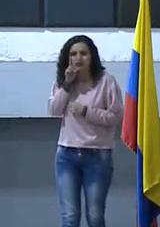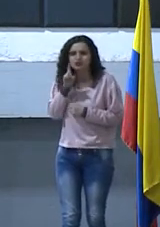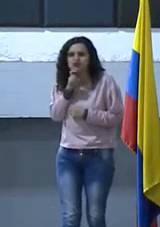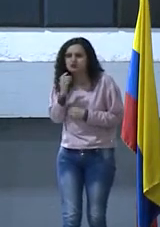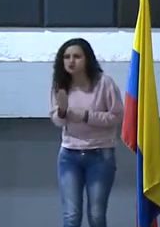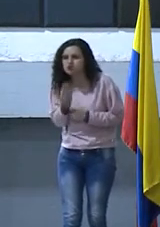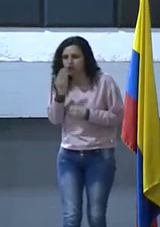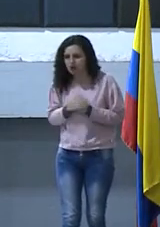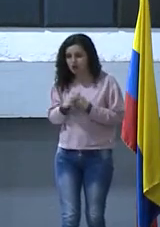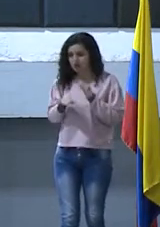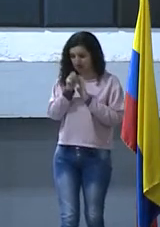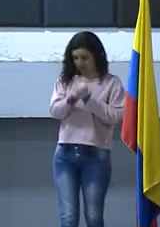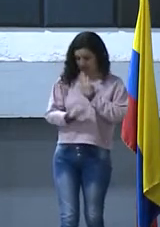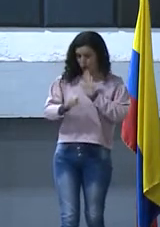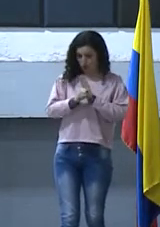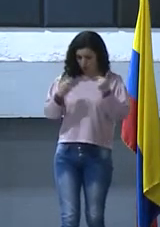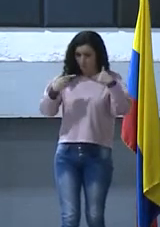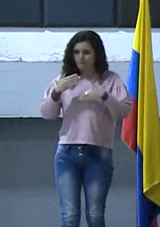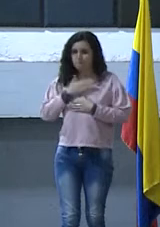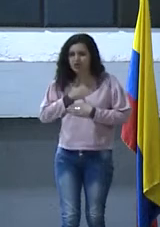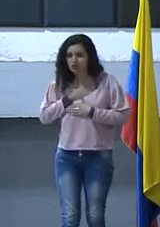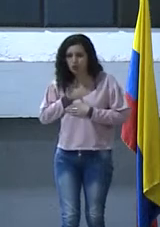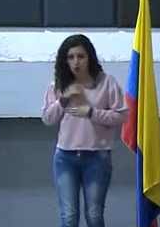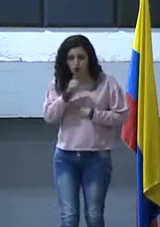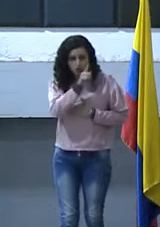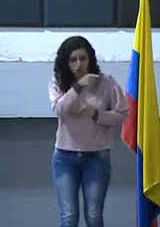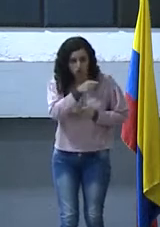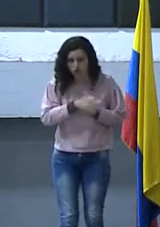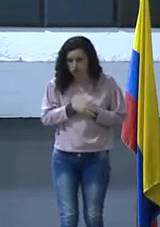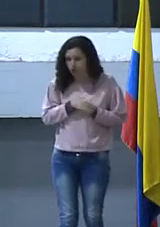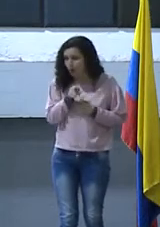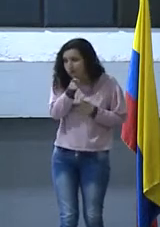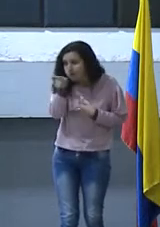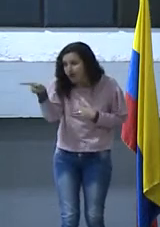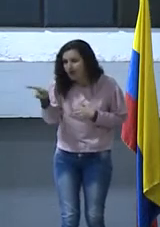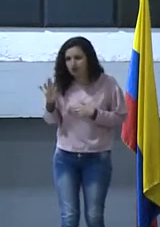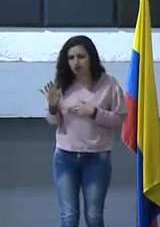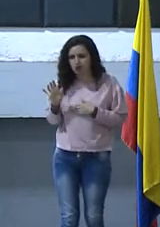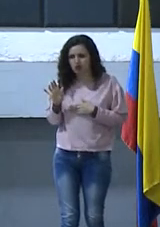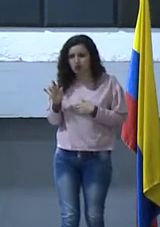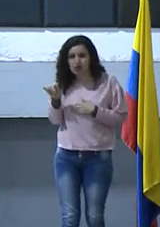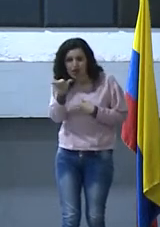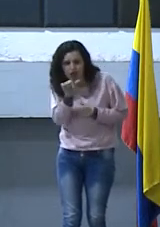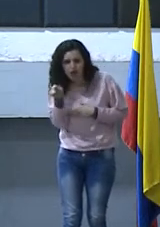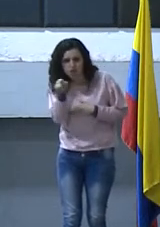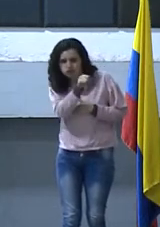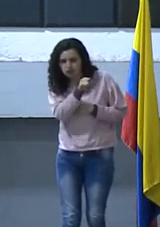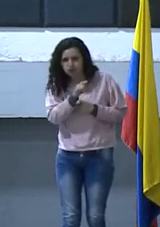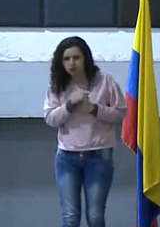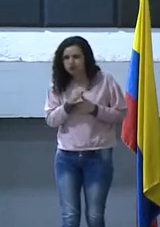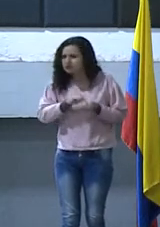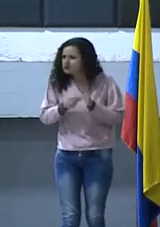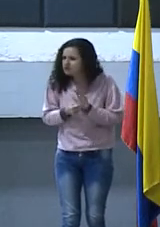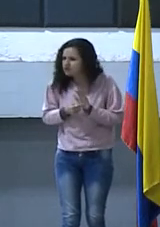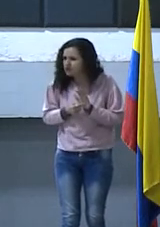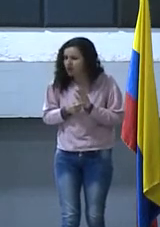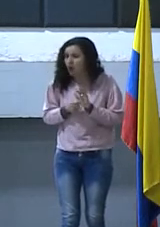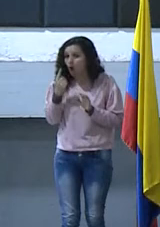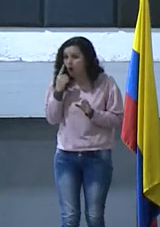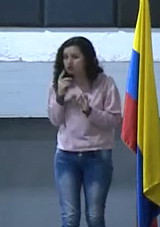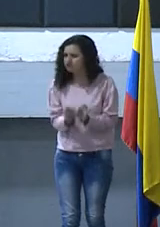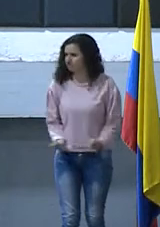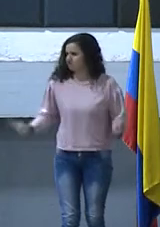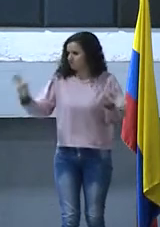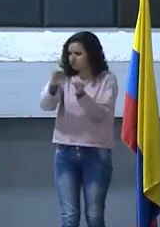y simbólico mío tuyo el de él y ella es sagrado